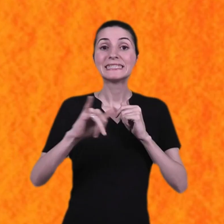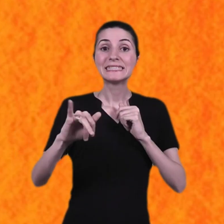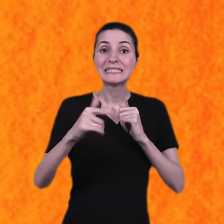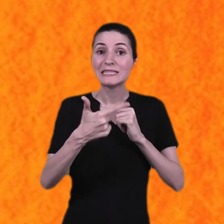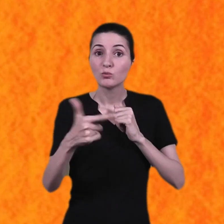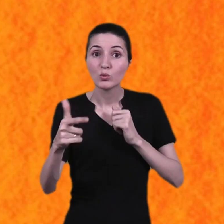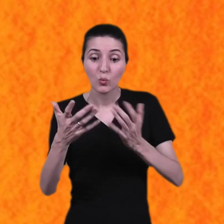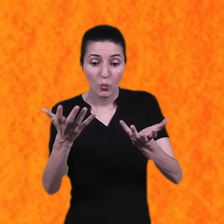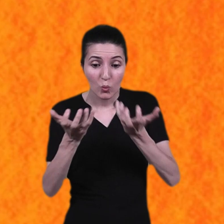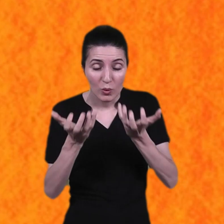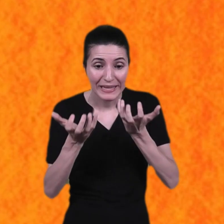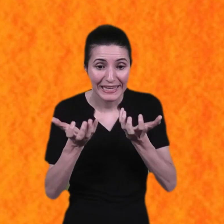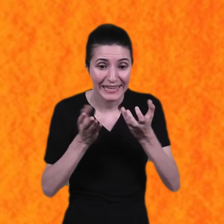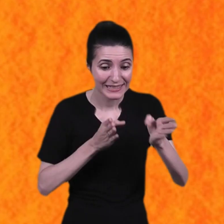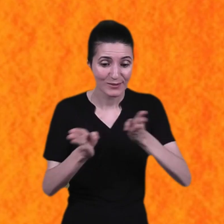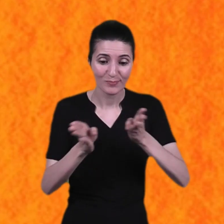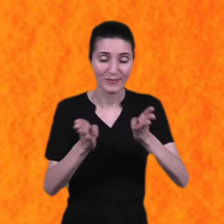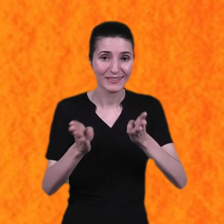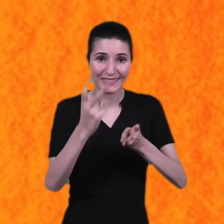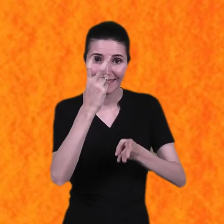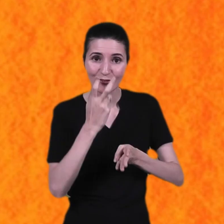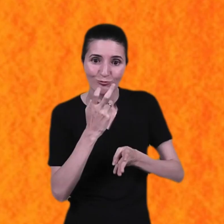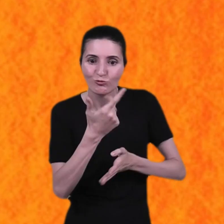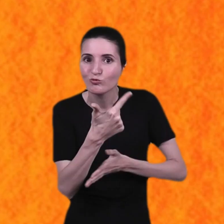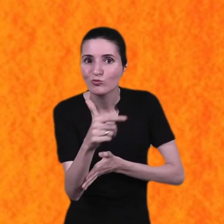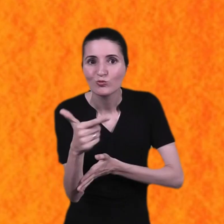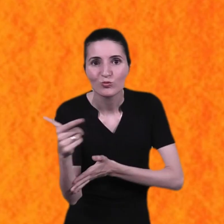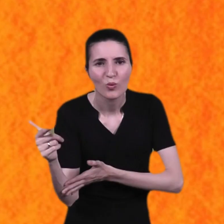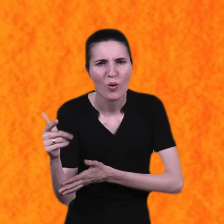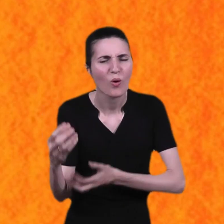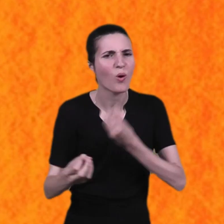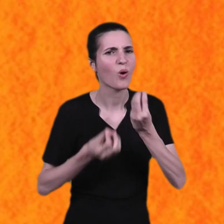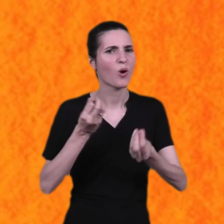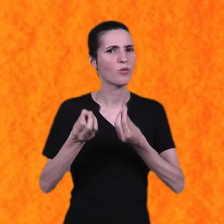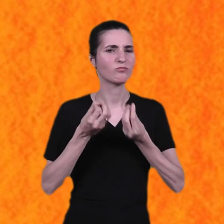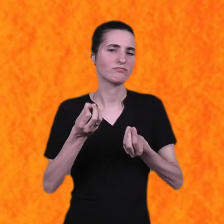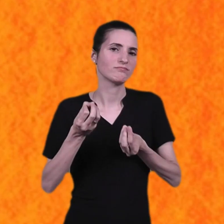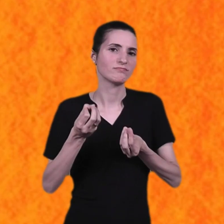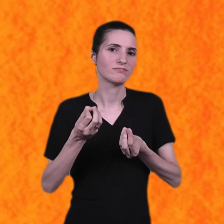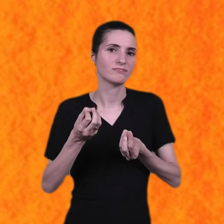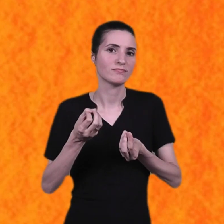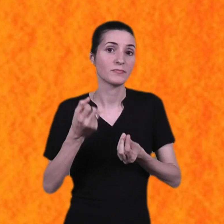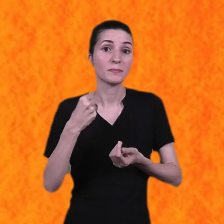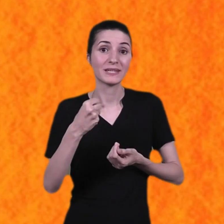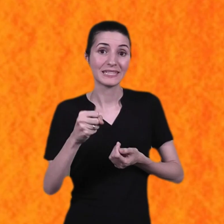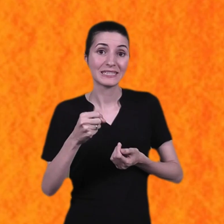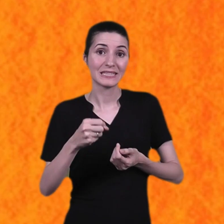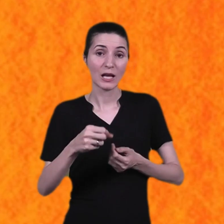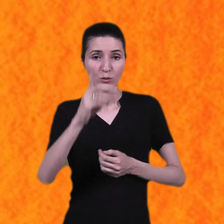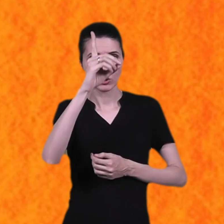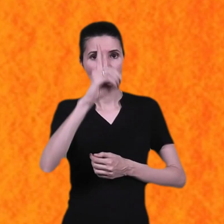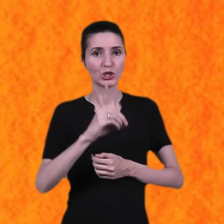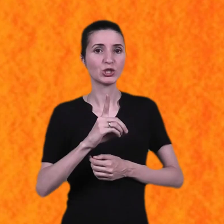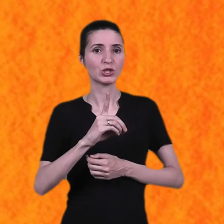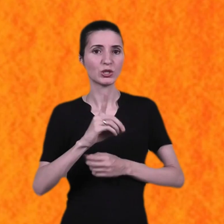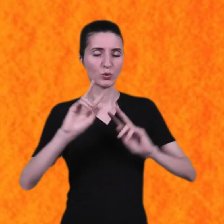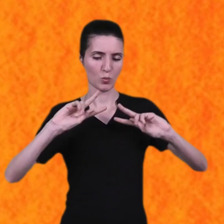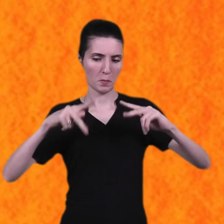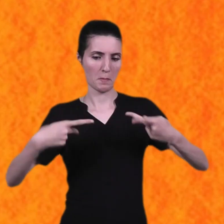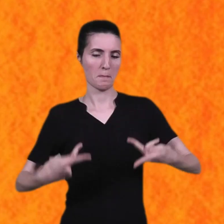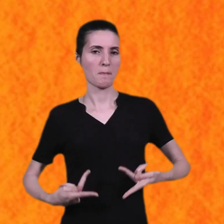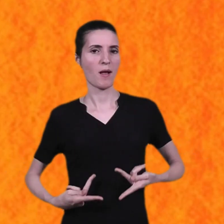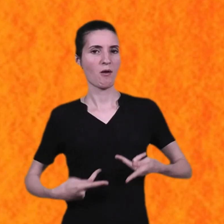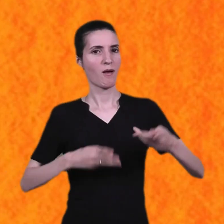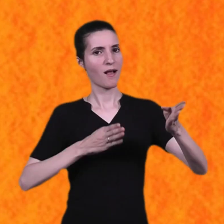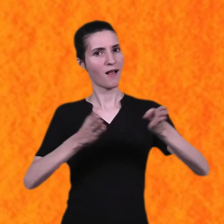a possibilidade de utilizar, ela não tem... Um direito humano de acesso.